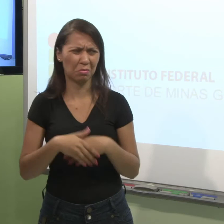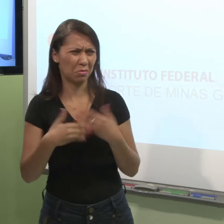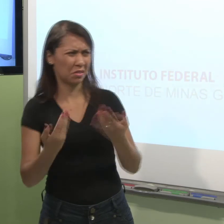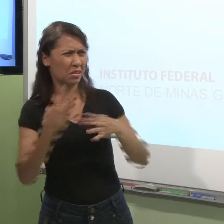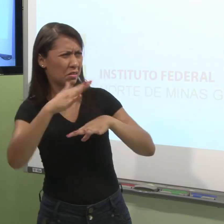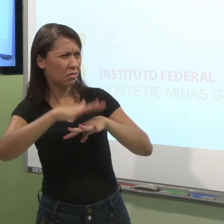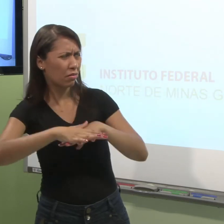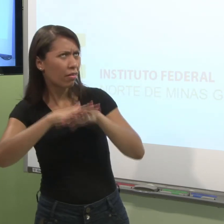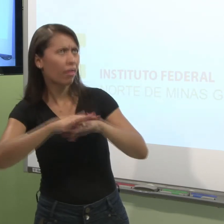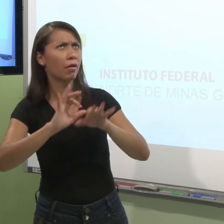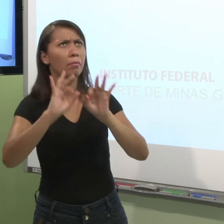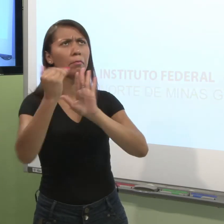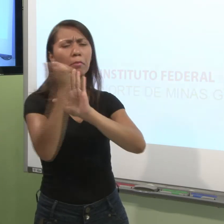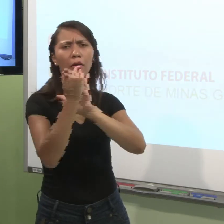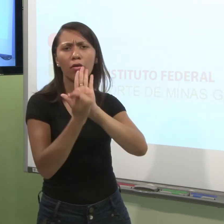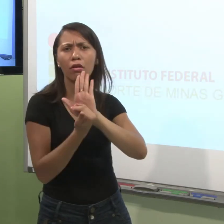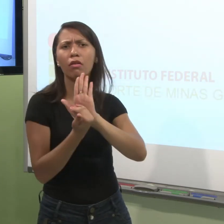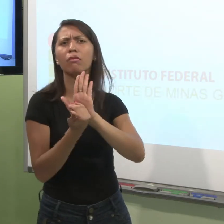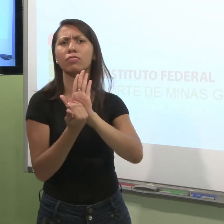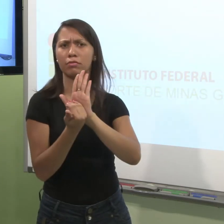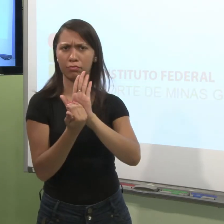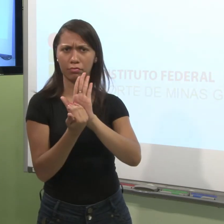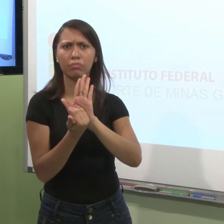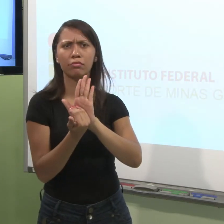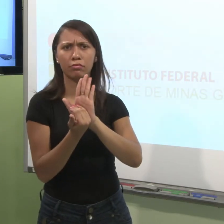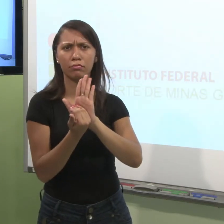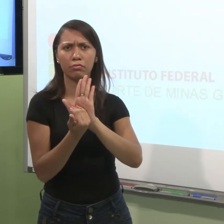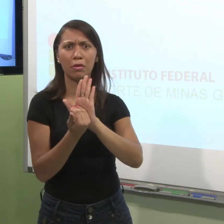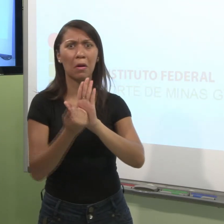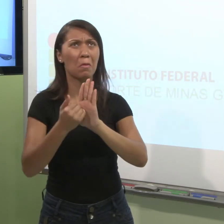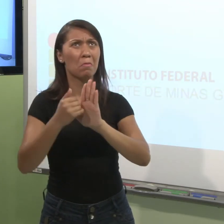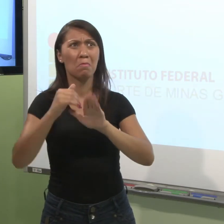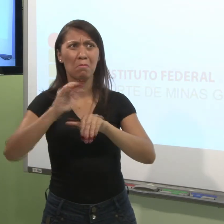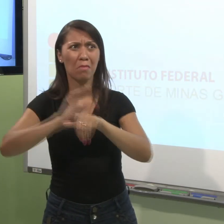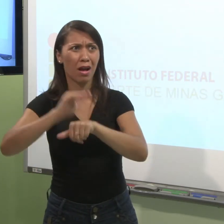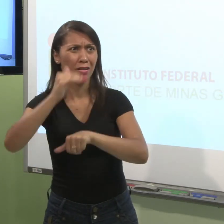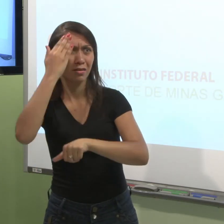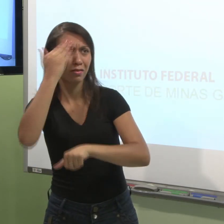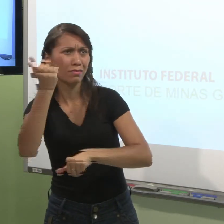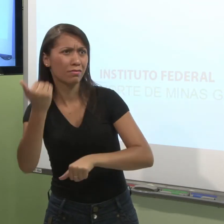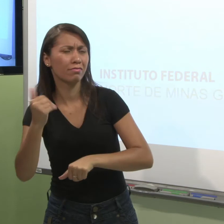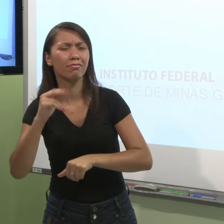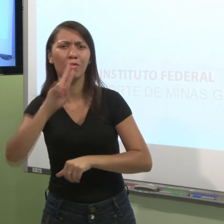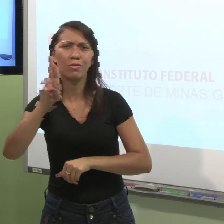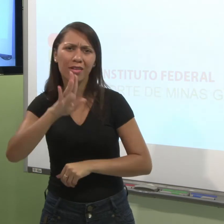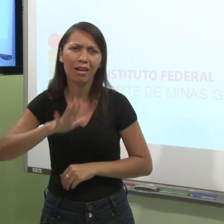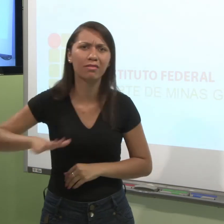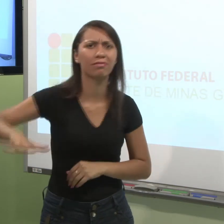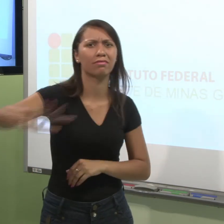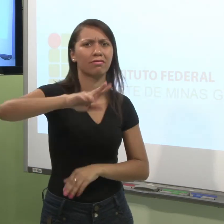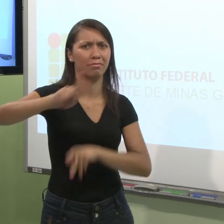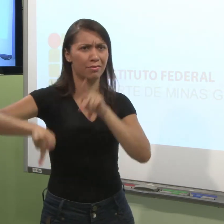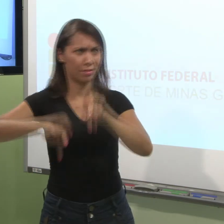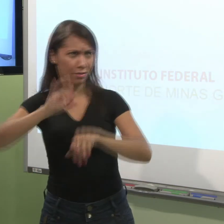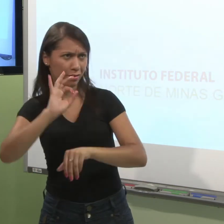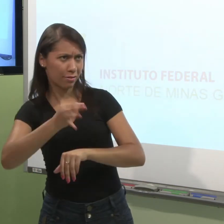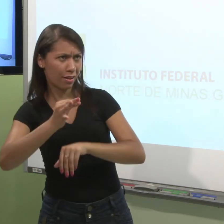é o programa mais popular das planilhas eletrônicas. Vocês estão sabendo mesmo. Fico feliz com